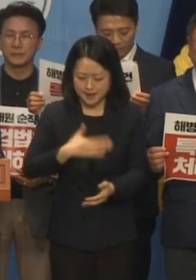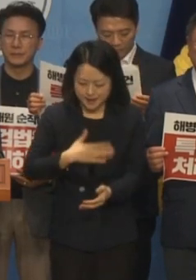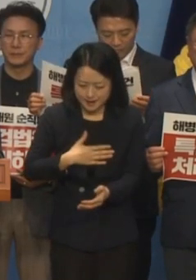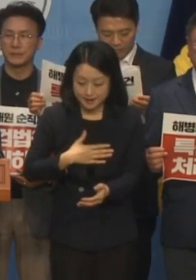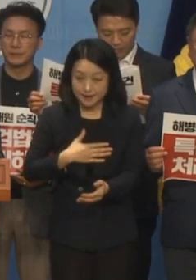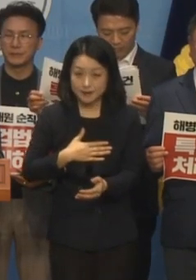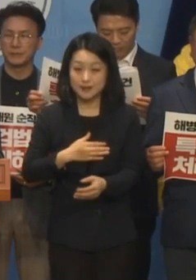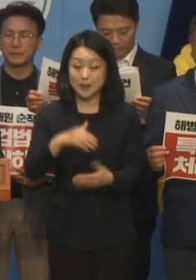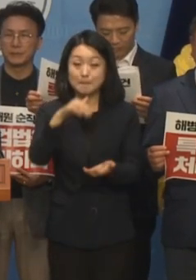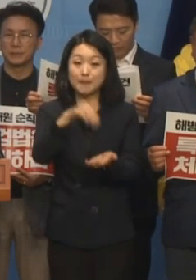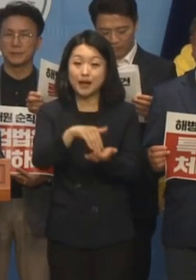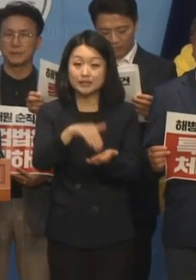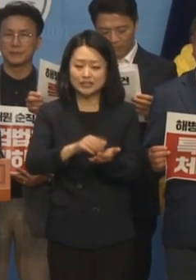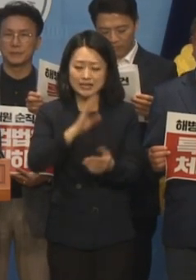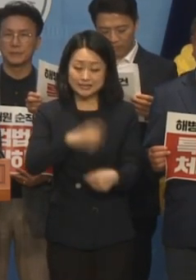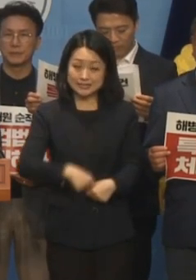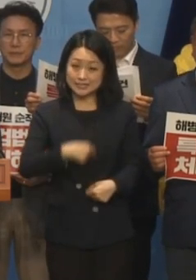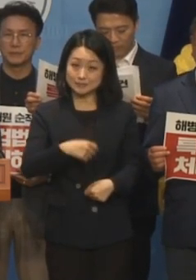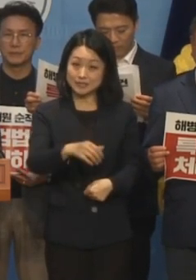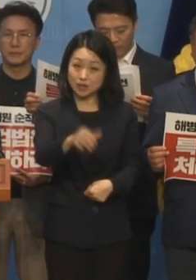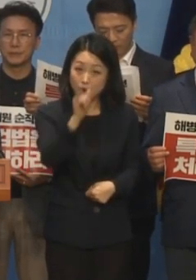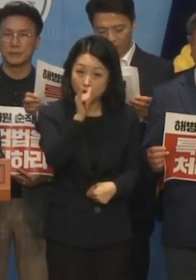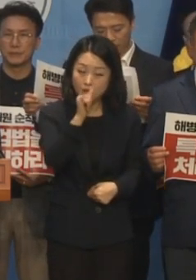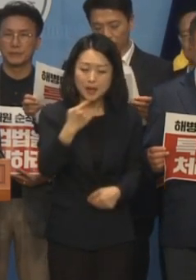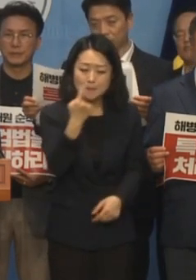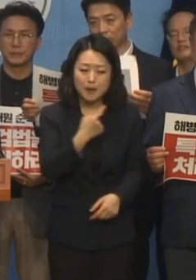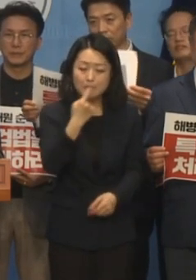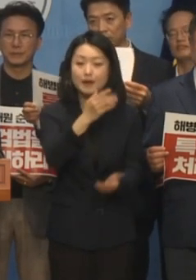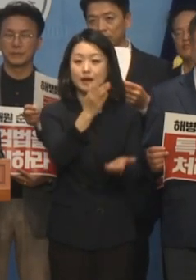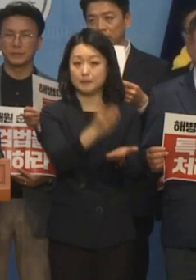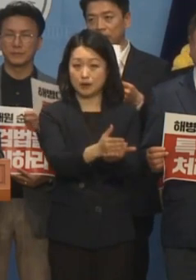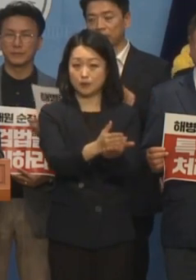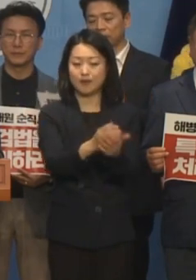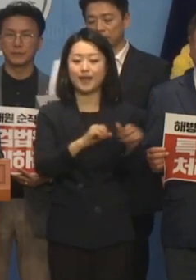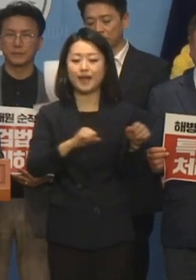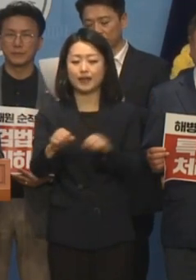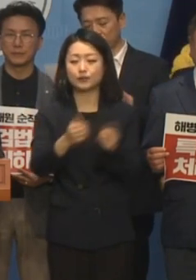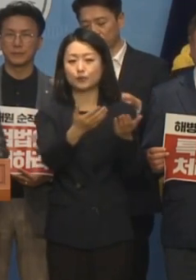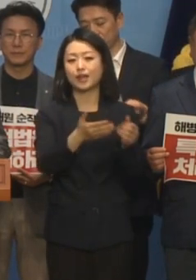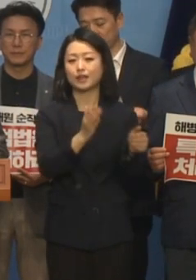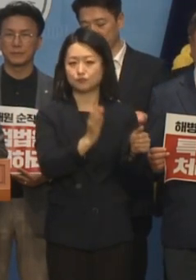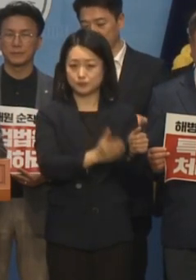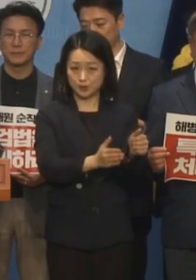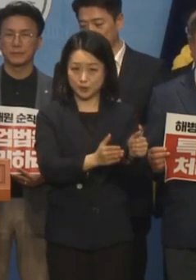반성이 진심이라면 말만 하지 말고 행동하십시오.